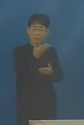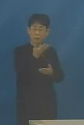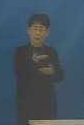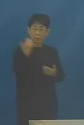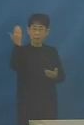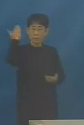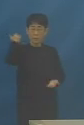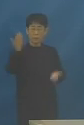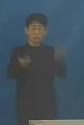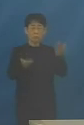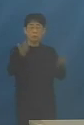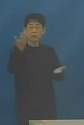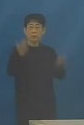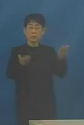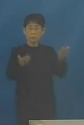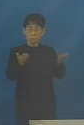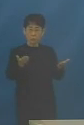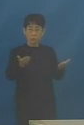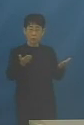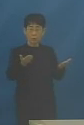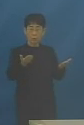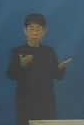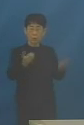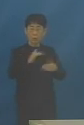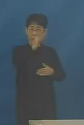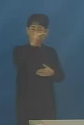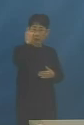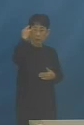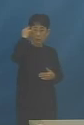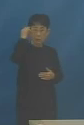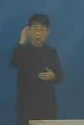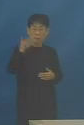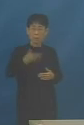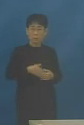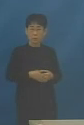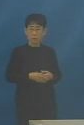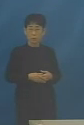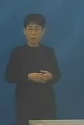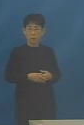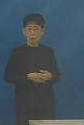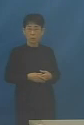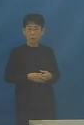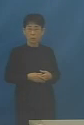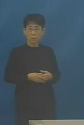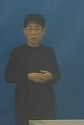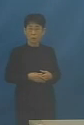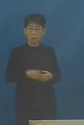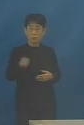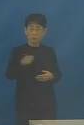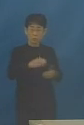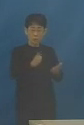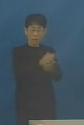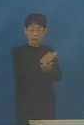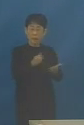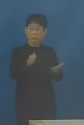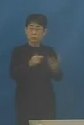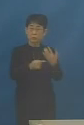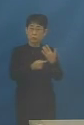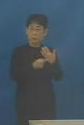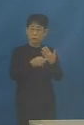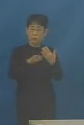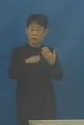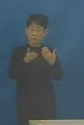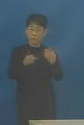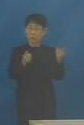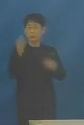高まっていると思うんですけどそのあたりっていうのはなかろうその会議に同意するかどうかの判断ポイントになるんですかそれちょっとそれを